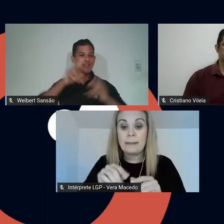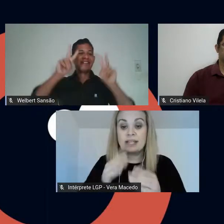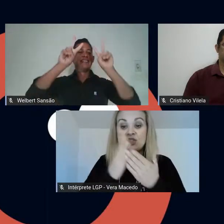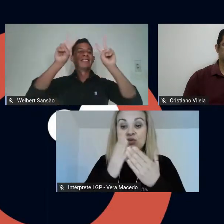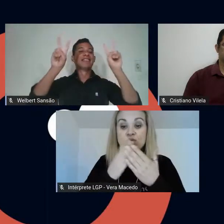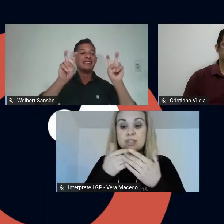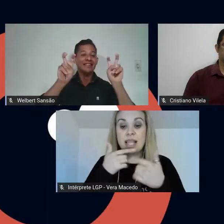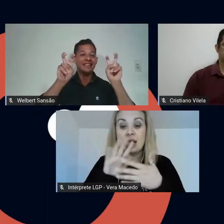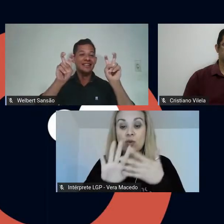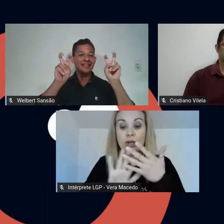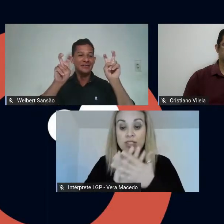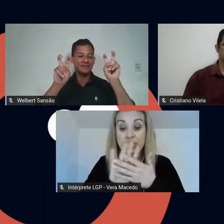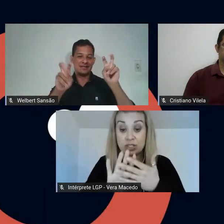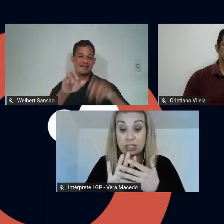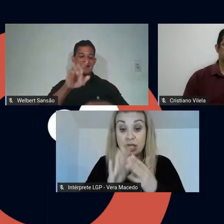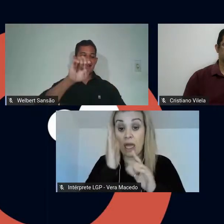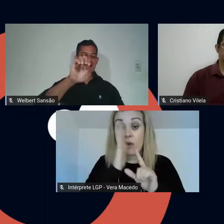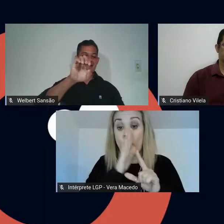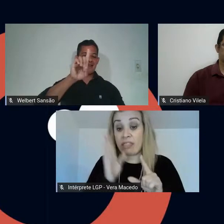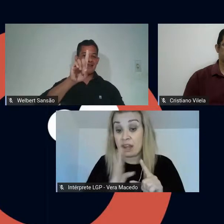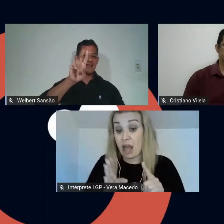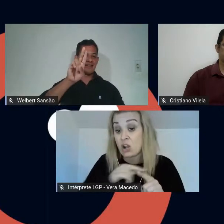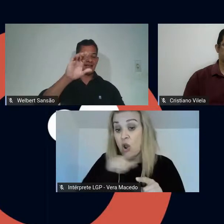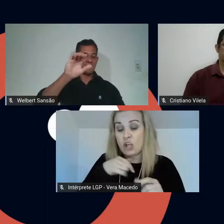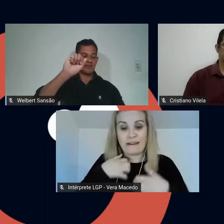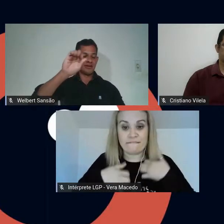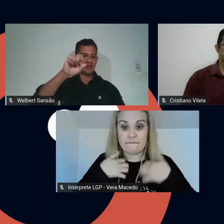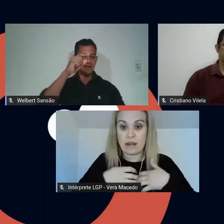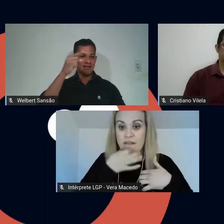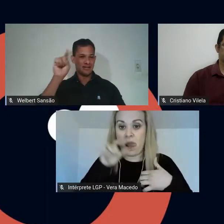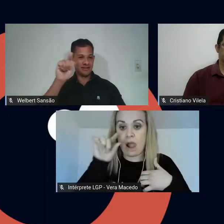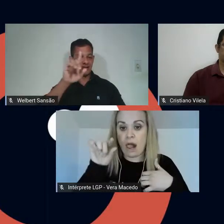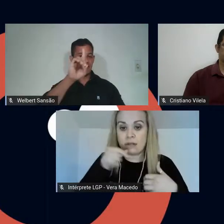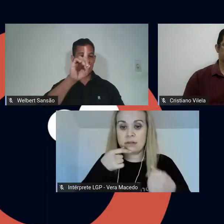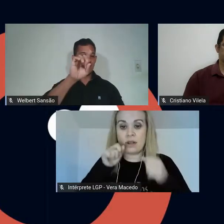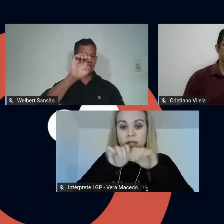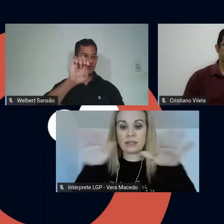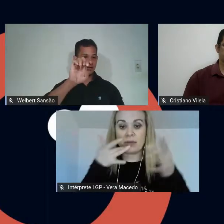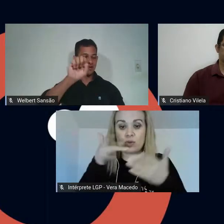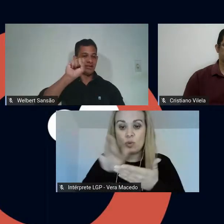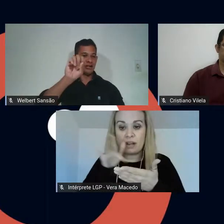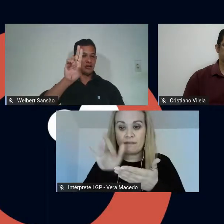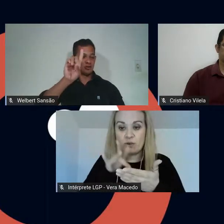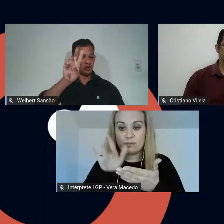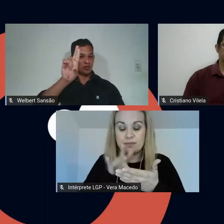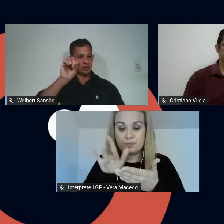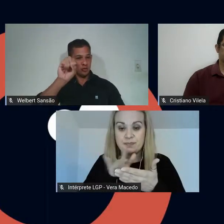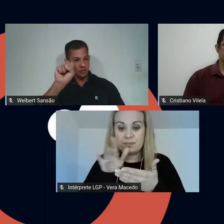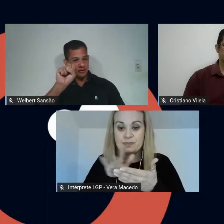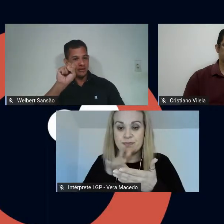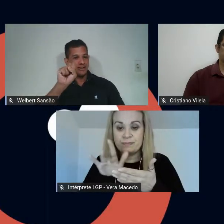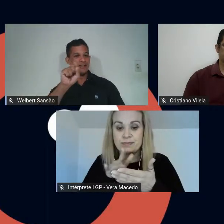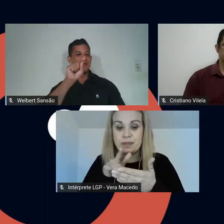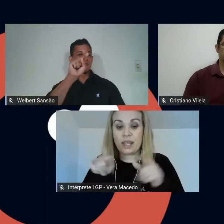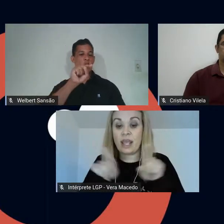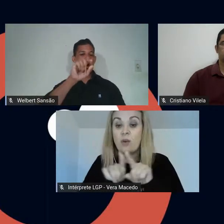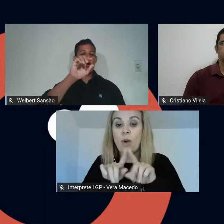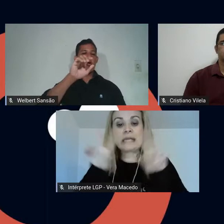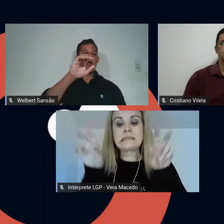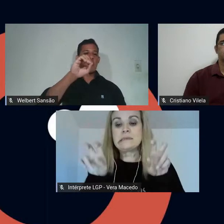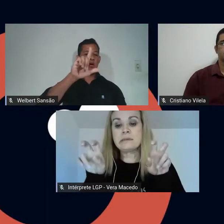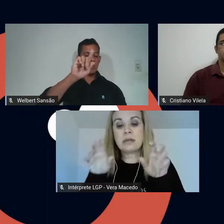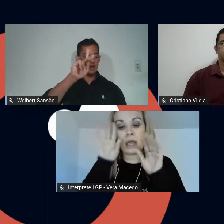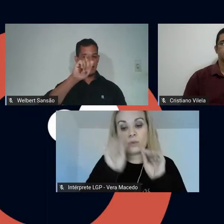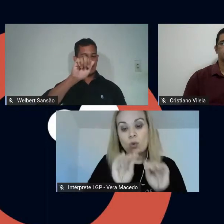sinais. Estamos ansiosos para falar um pouco sobre o lançamento desse livro que ele é intitulado